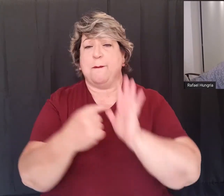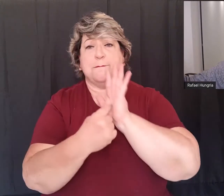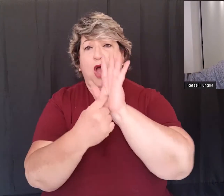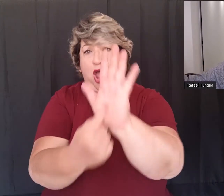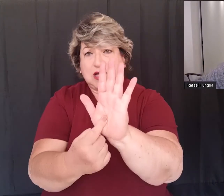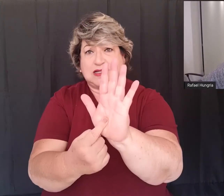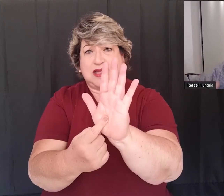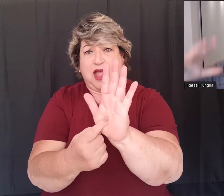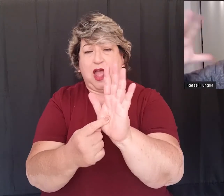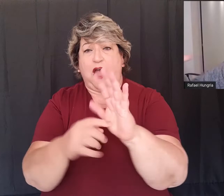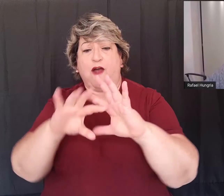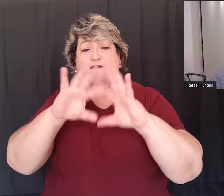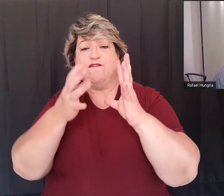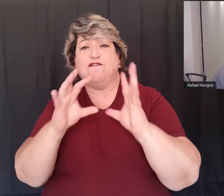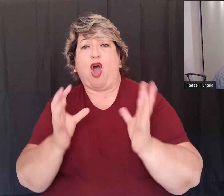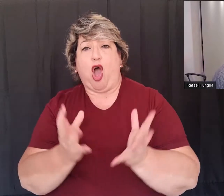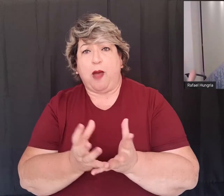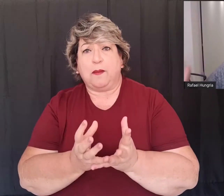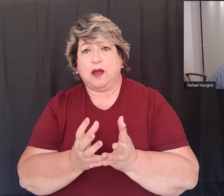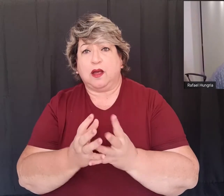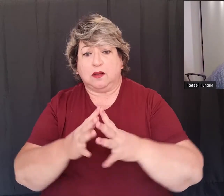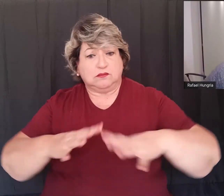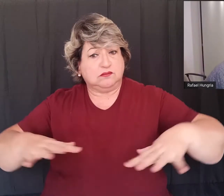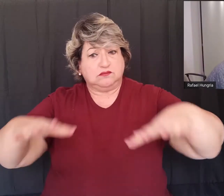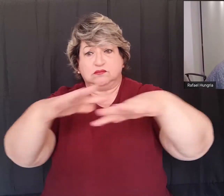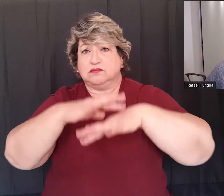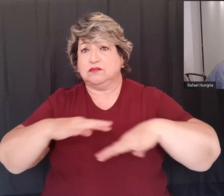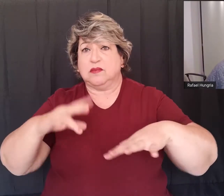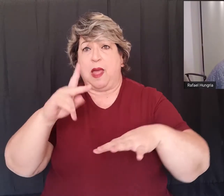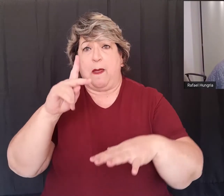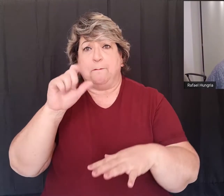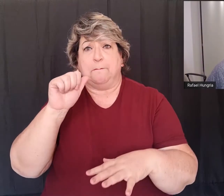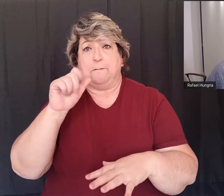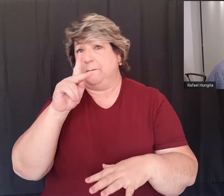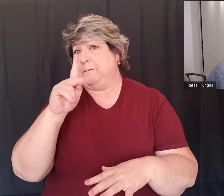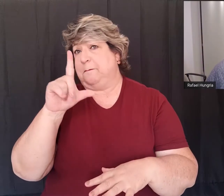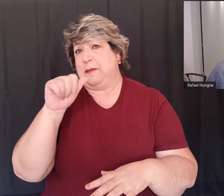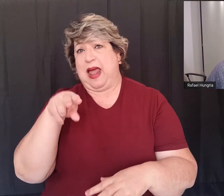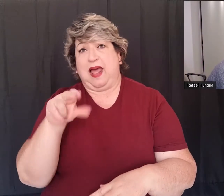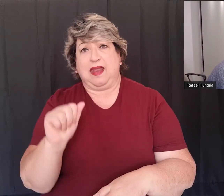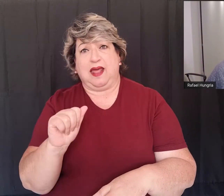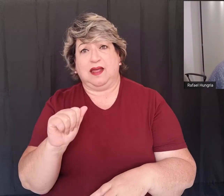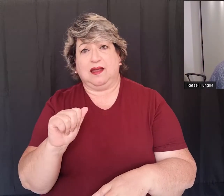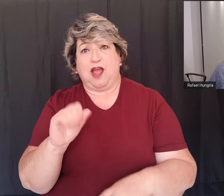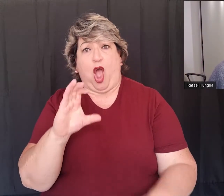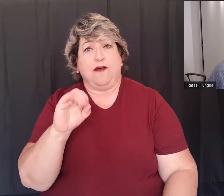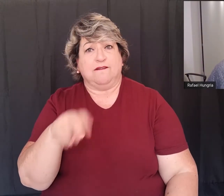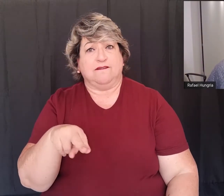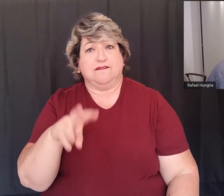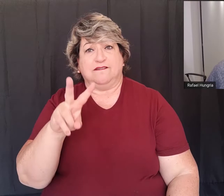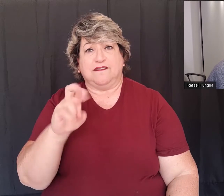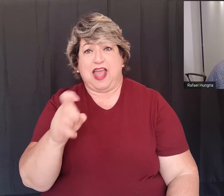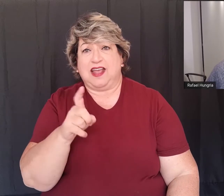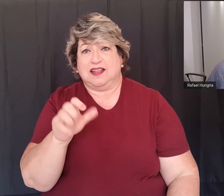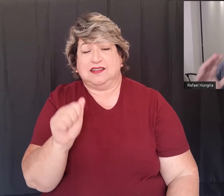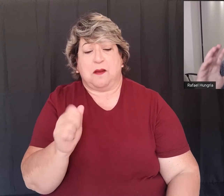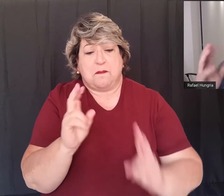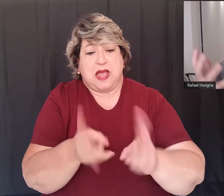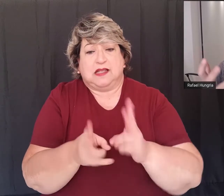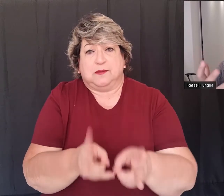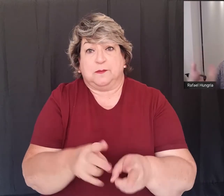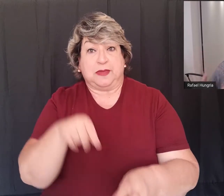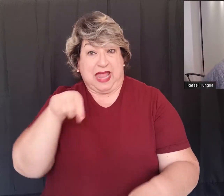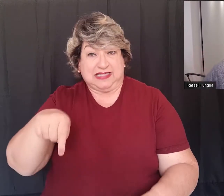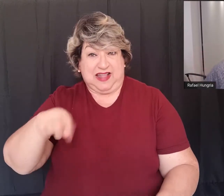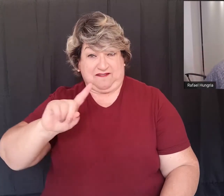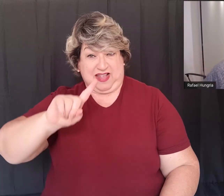invenção atual do ser humano. Criaram essa ideia aí para mentirem para nós sobre onde nós estamos, porque é muito mais fácil controlar a humanidade